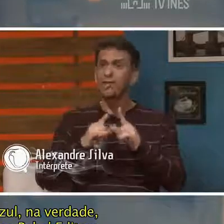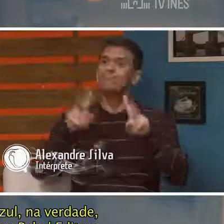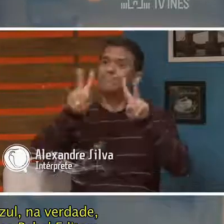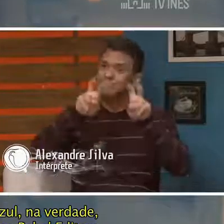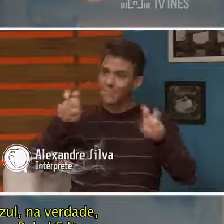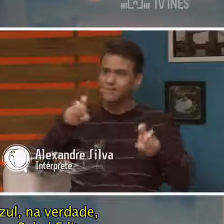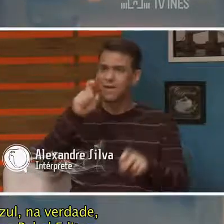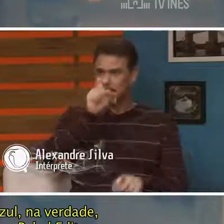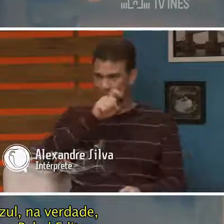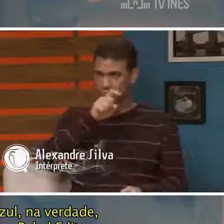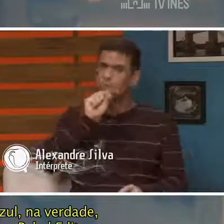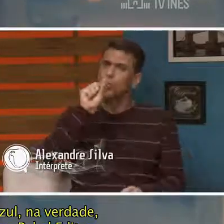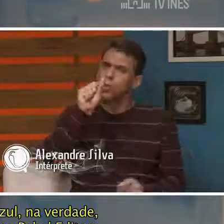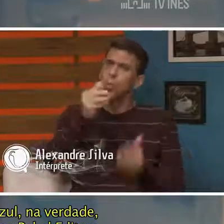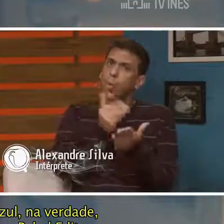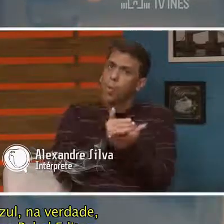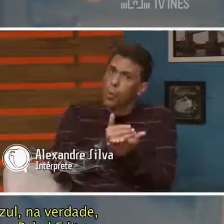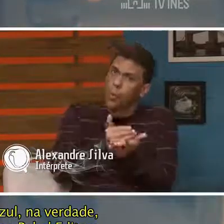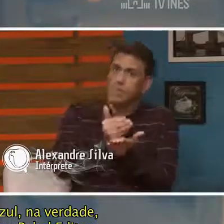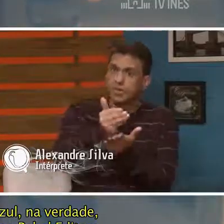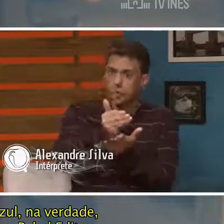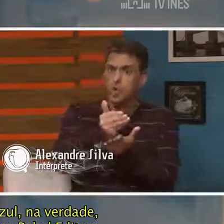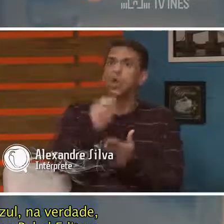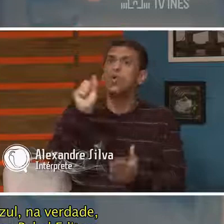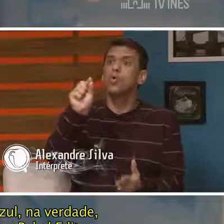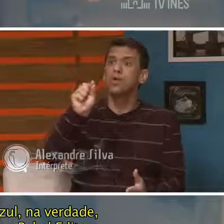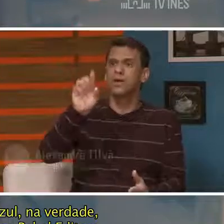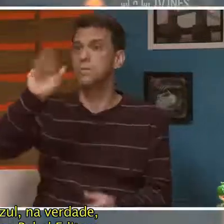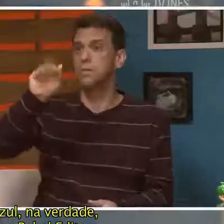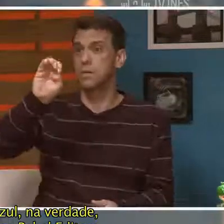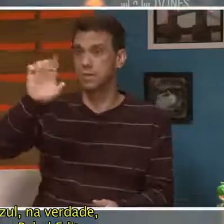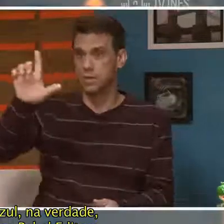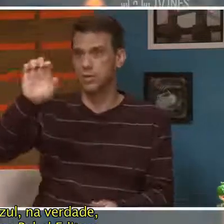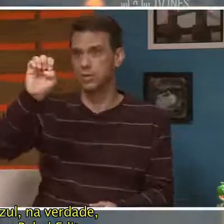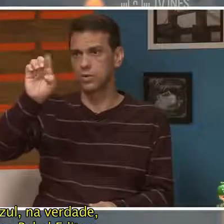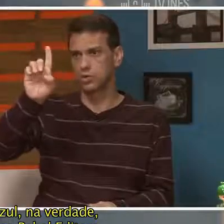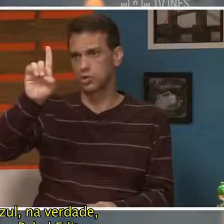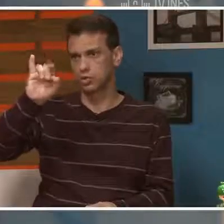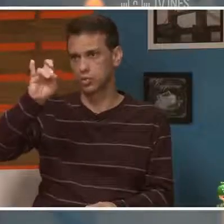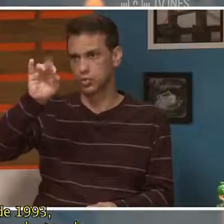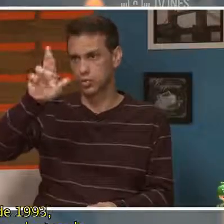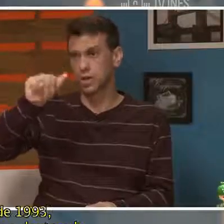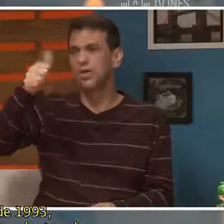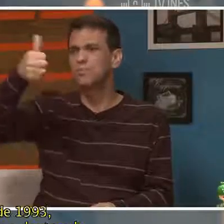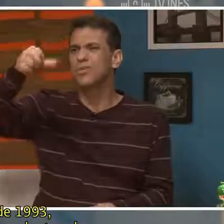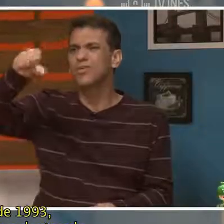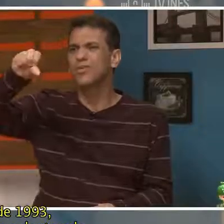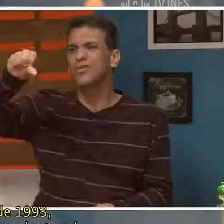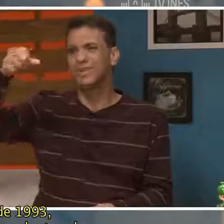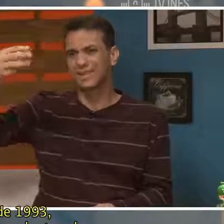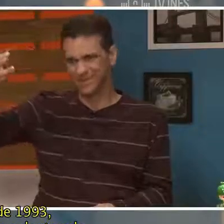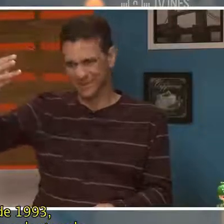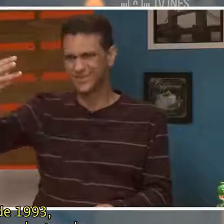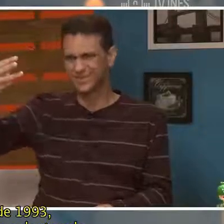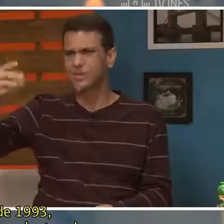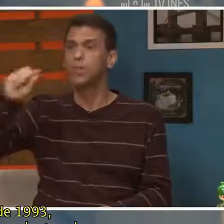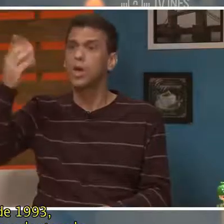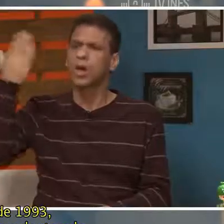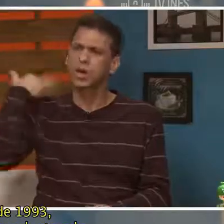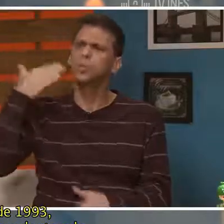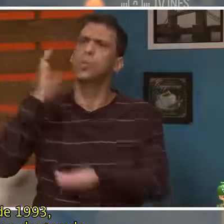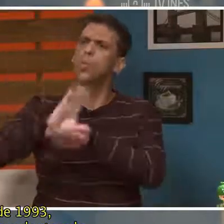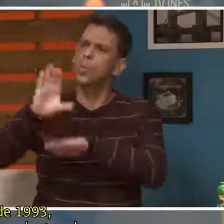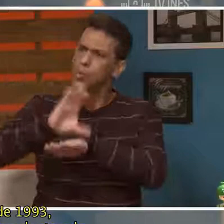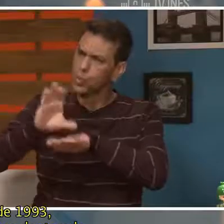Azul, na verdade, ela começou como Babel Editora, no ano de 1993,